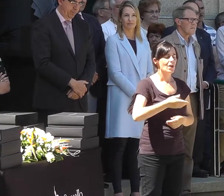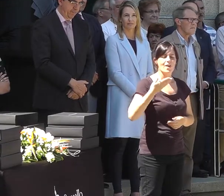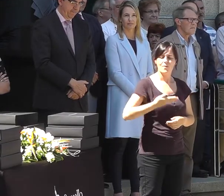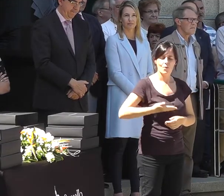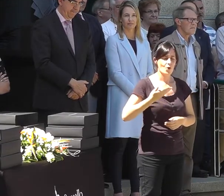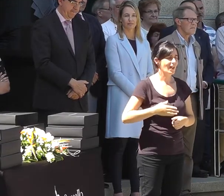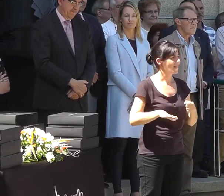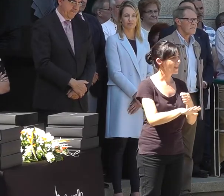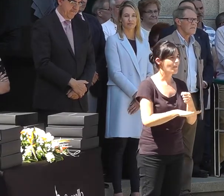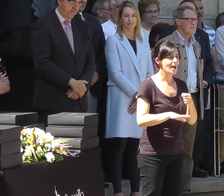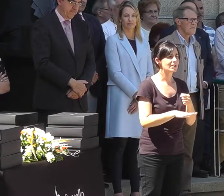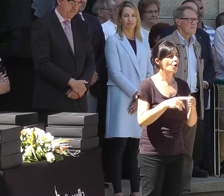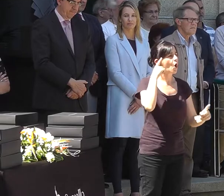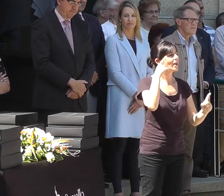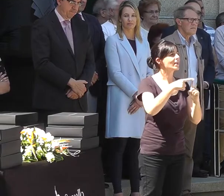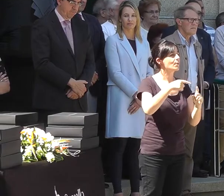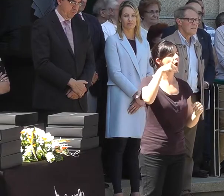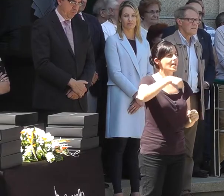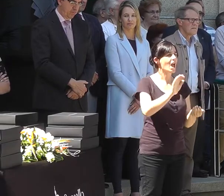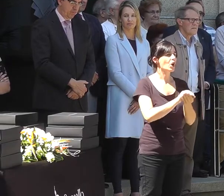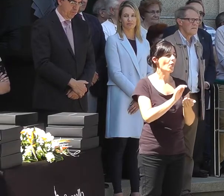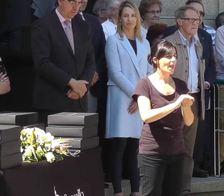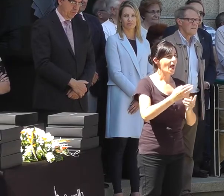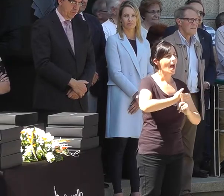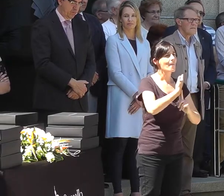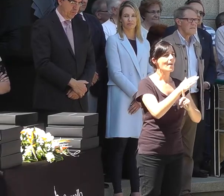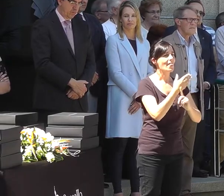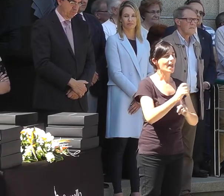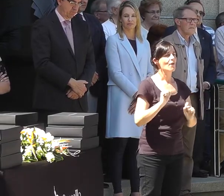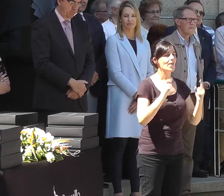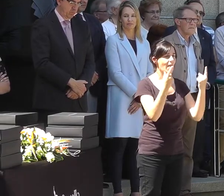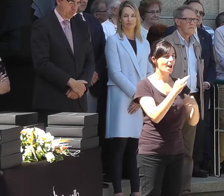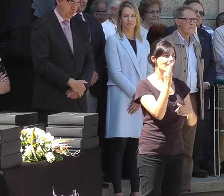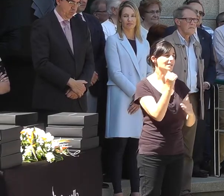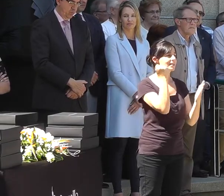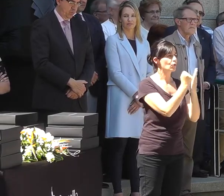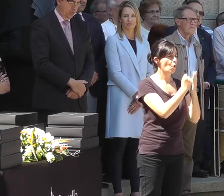escudo oficial e cunha bandeira oficial. Cando tiven